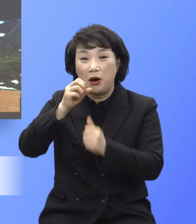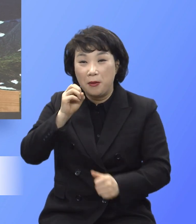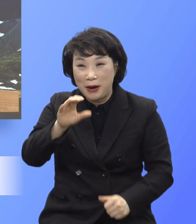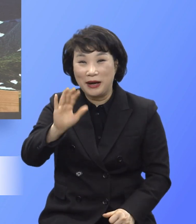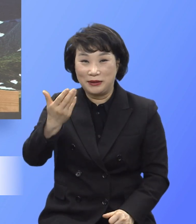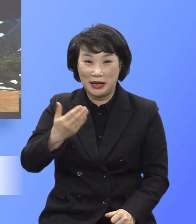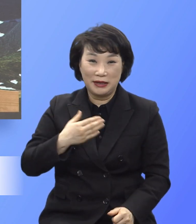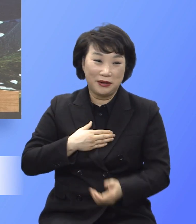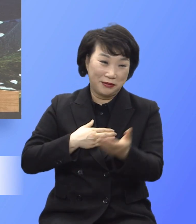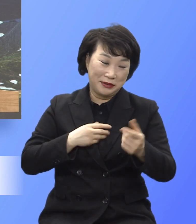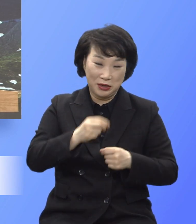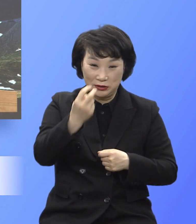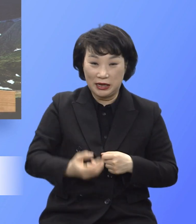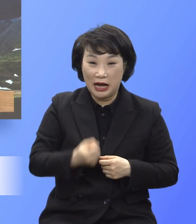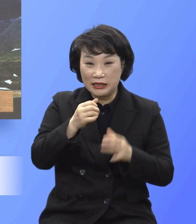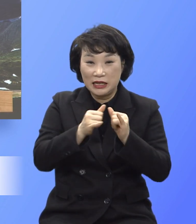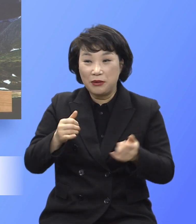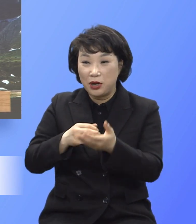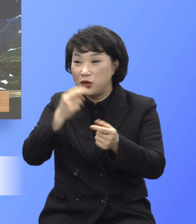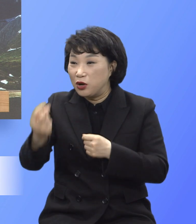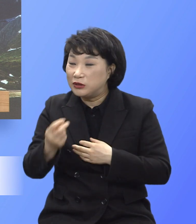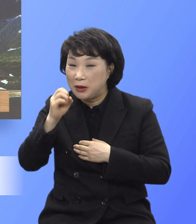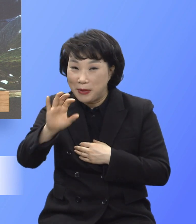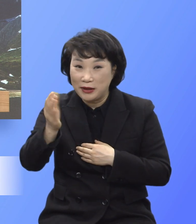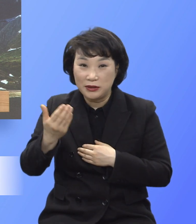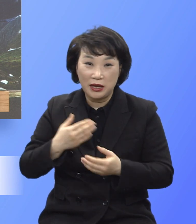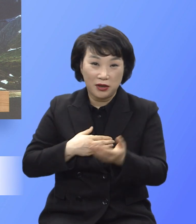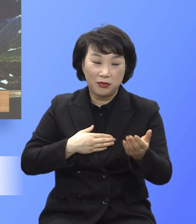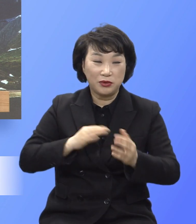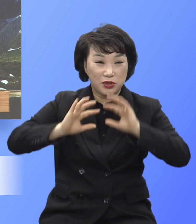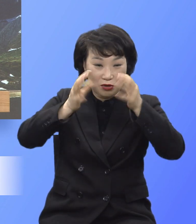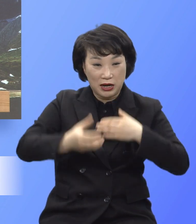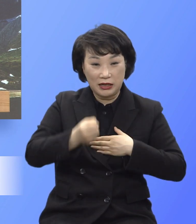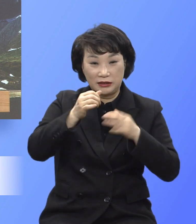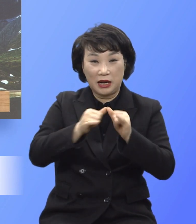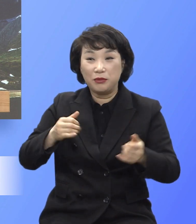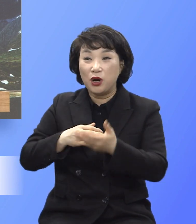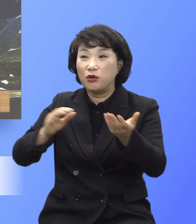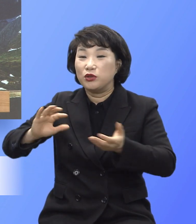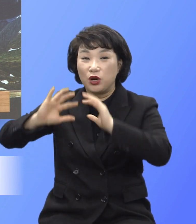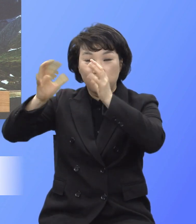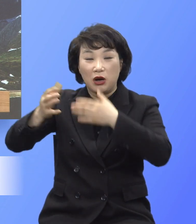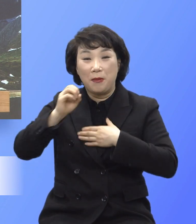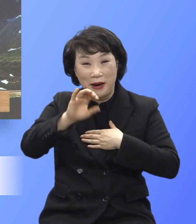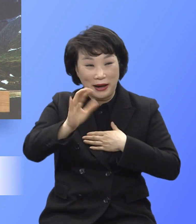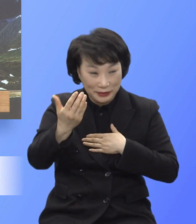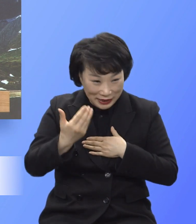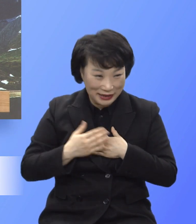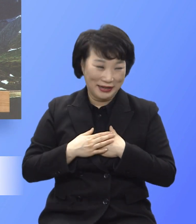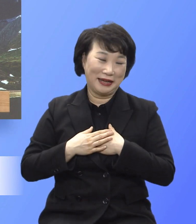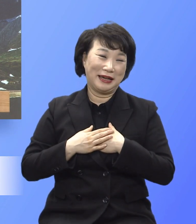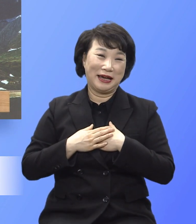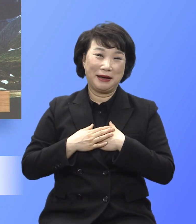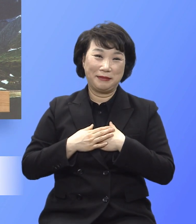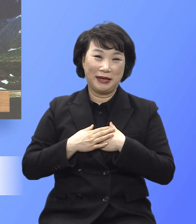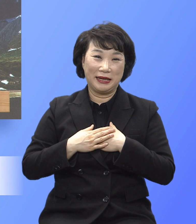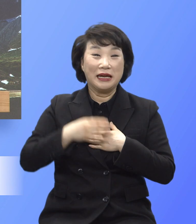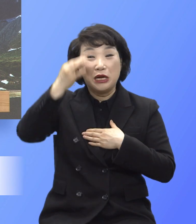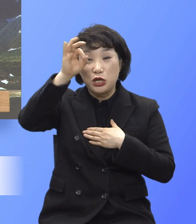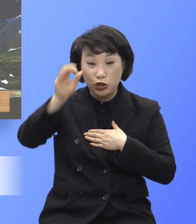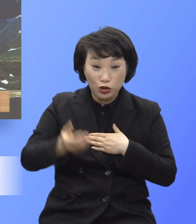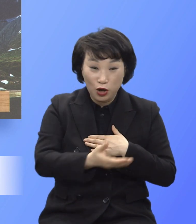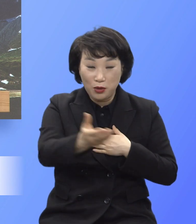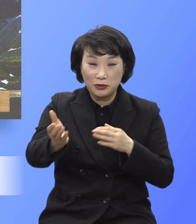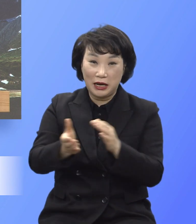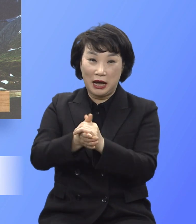말하며 영생을 가진 자가 영생을 말하며 천국을 가진 자가 천국을 말하게 되는 것입니다.